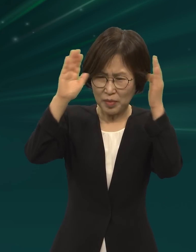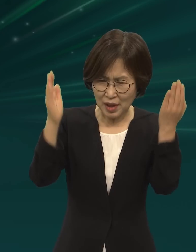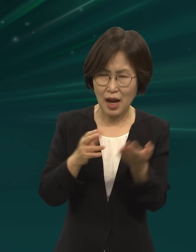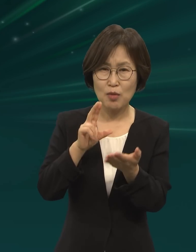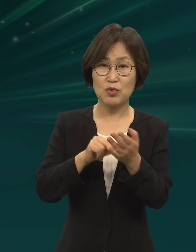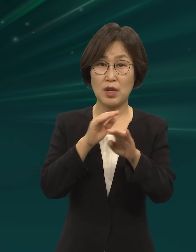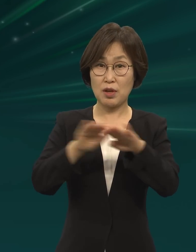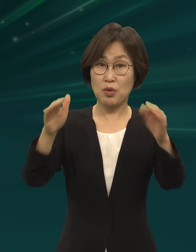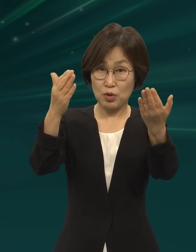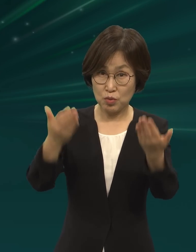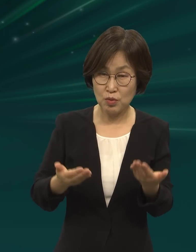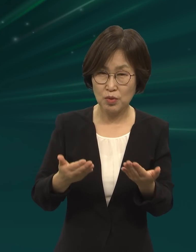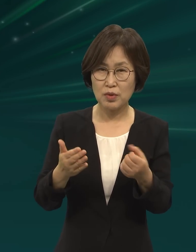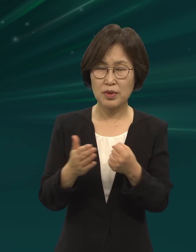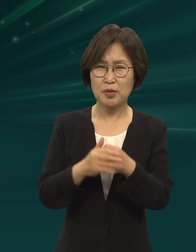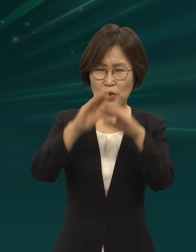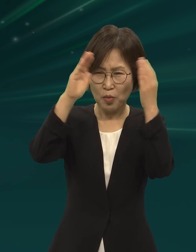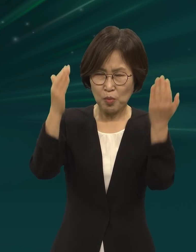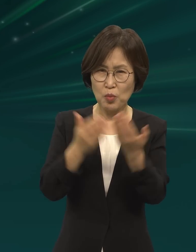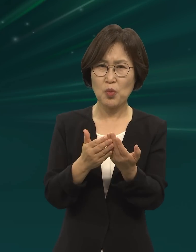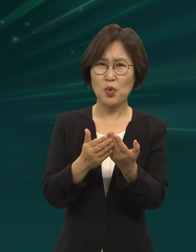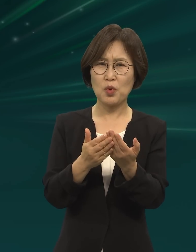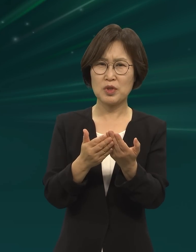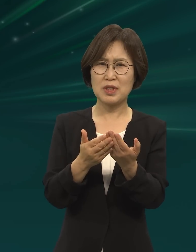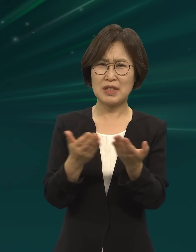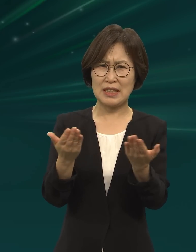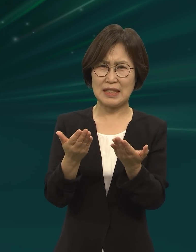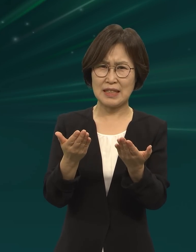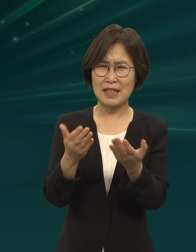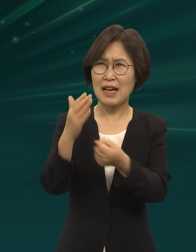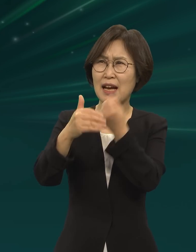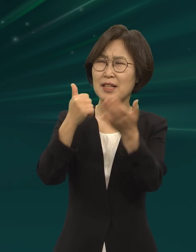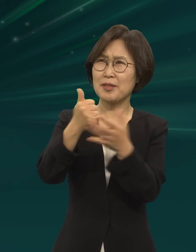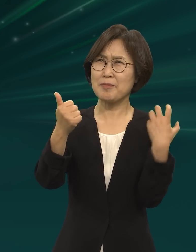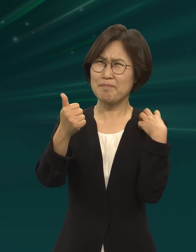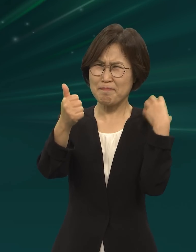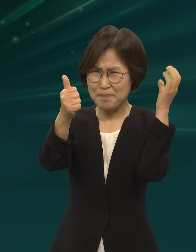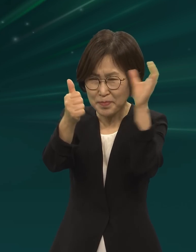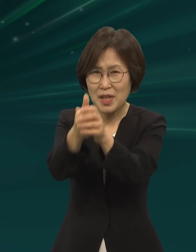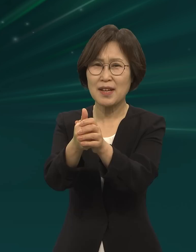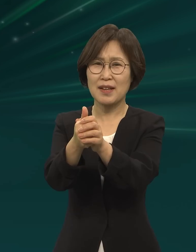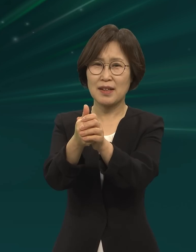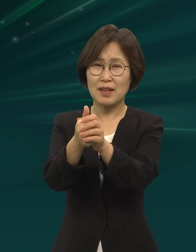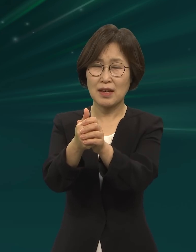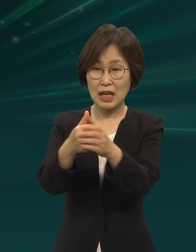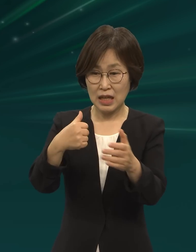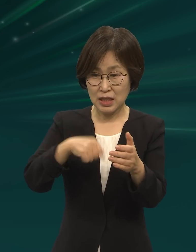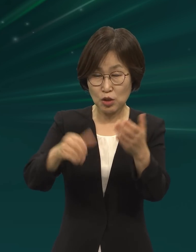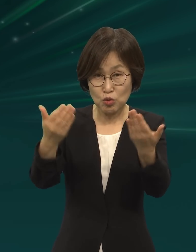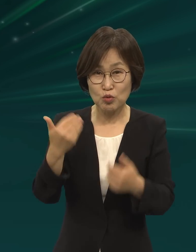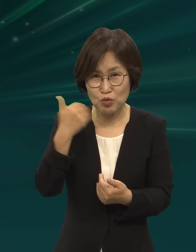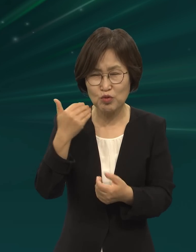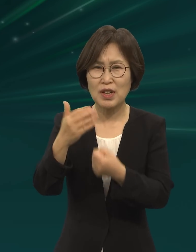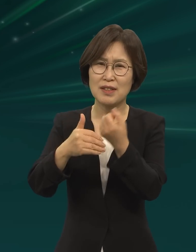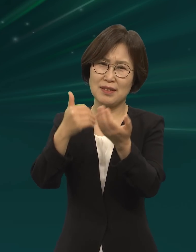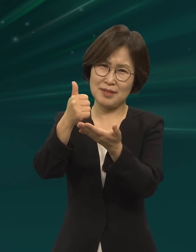문제도 하나님께 맡기자. 자녀 주신 축복 주신 분이 하나님이십니다.